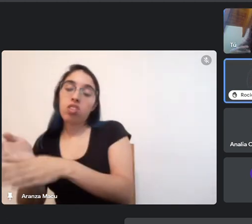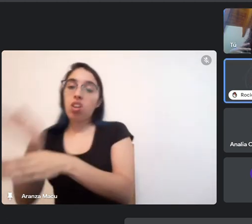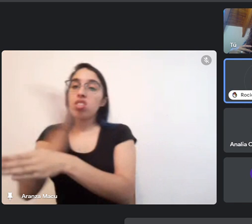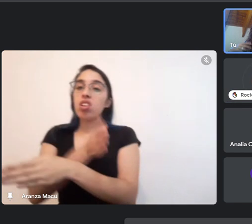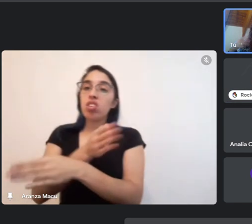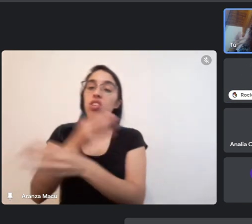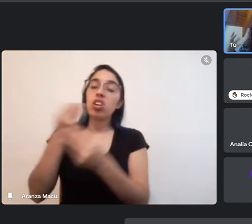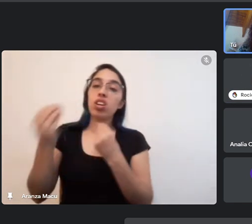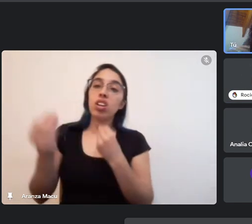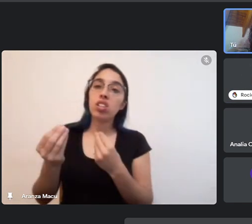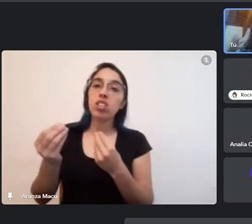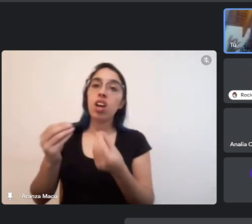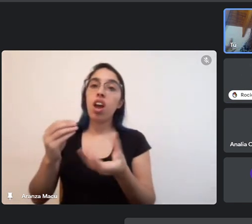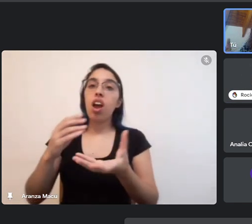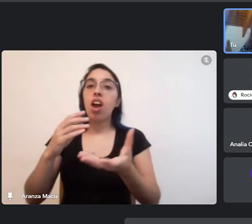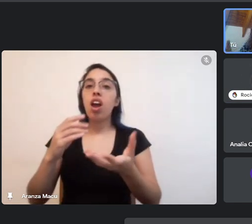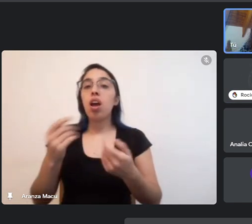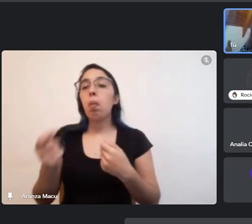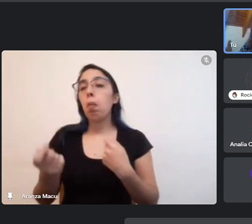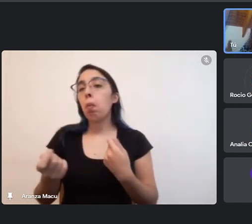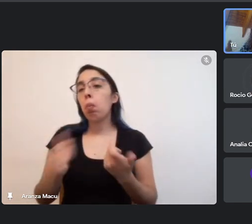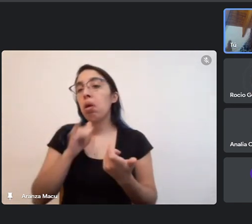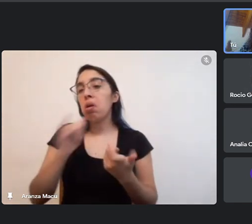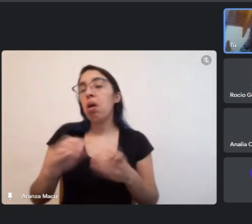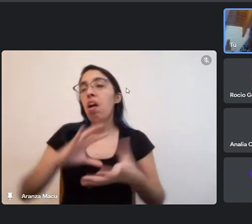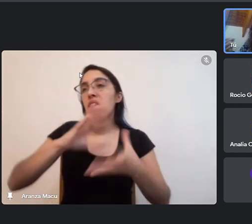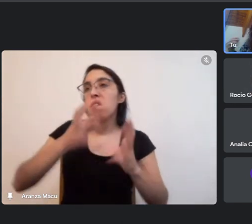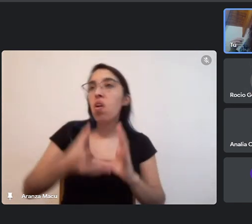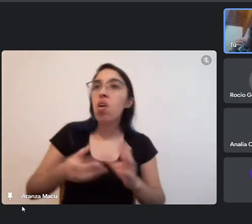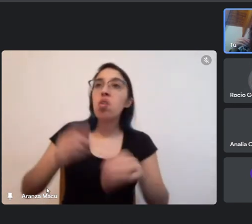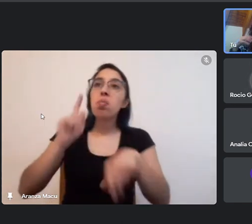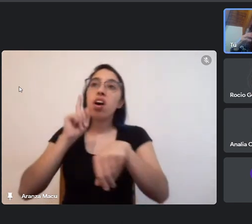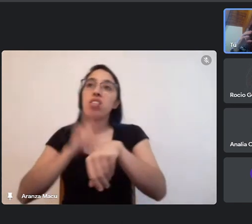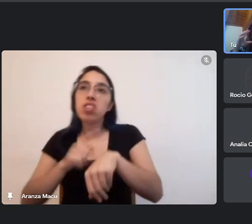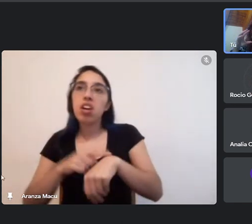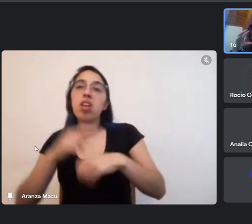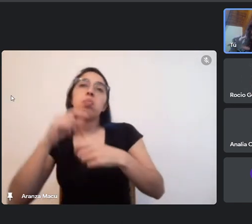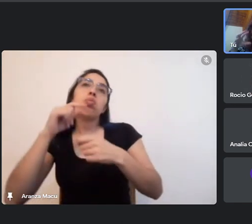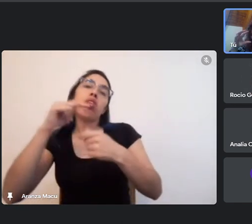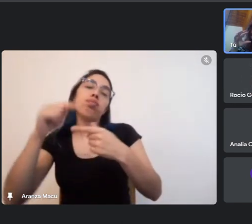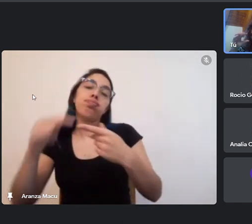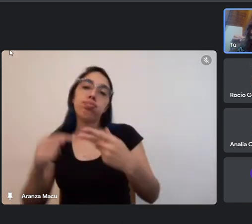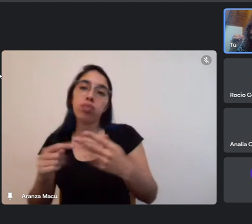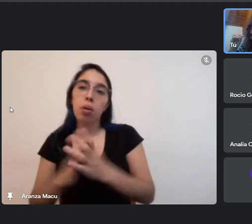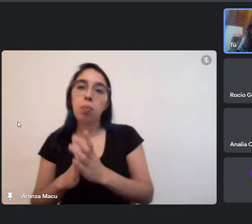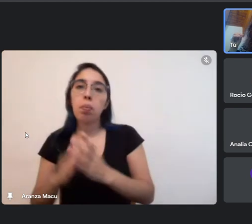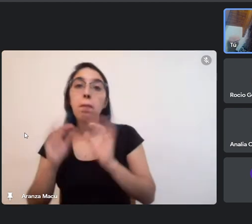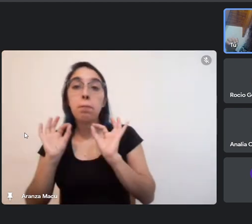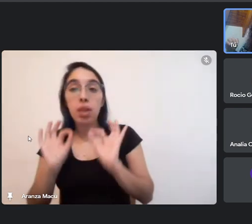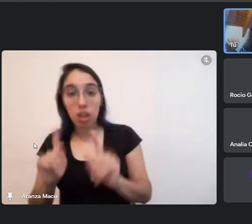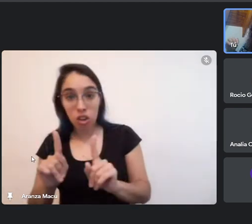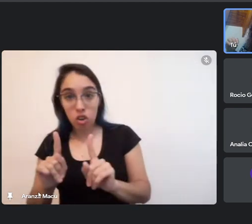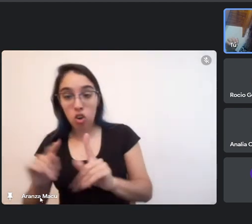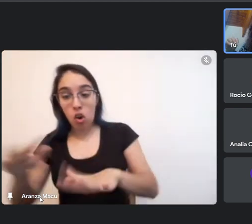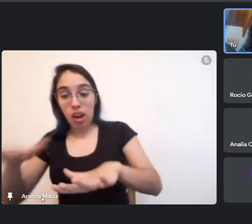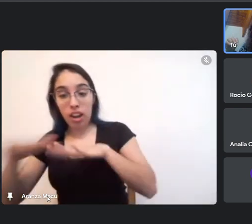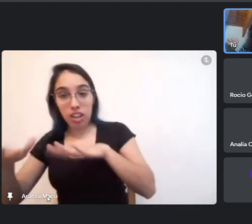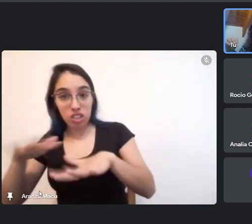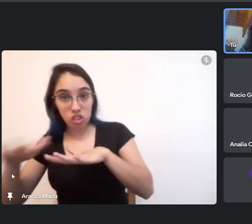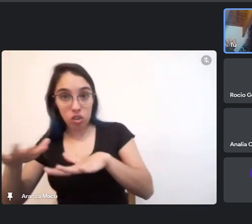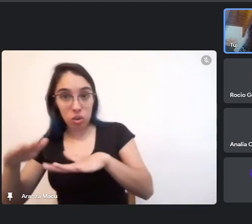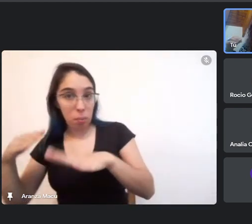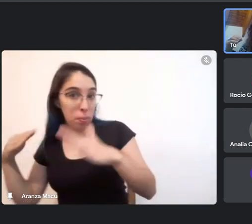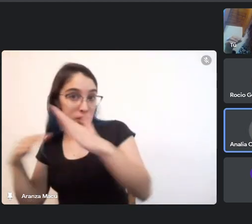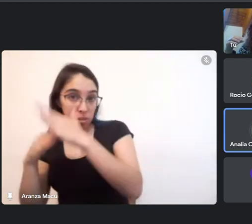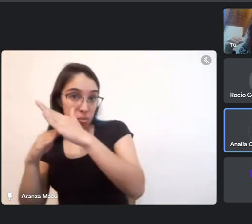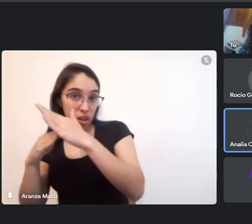manera? ¿Cómo la modifico a ese verbo? Pero el que me va a dar idea de la acción va a ser el último. El